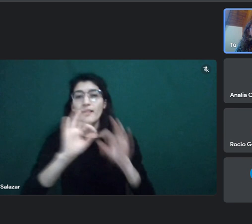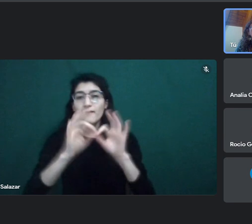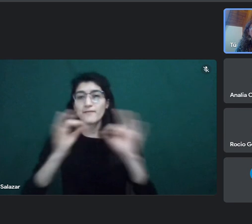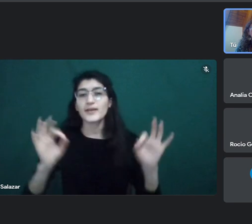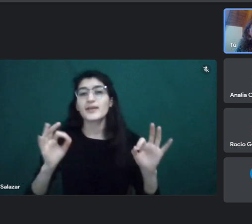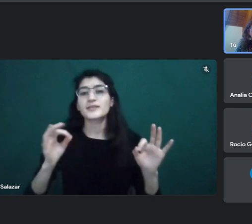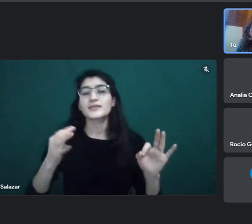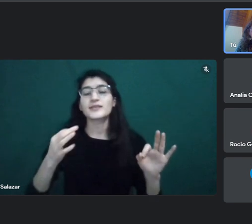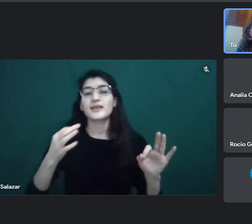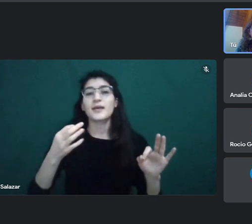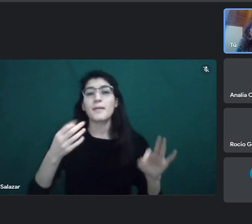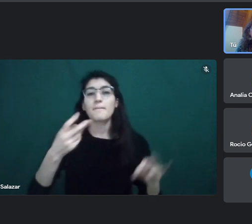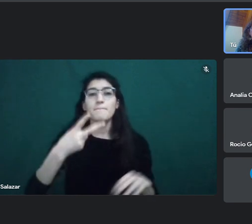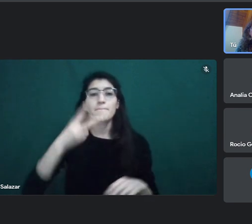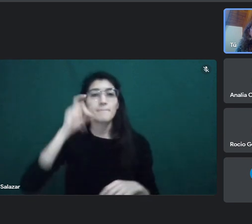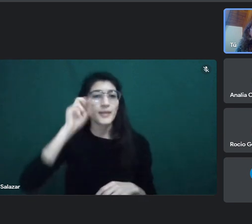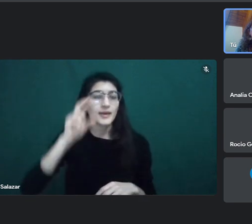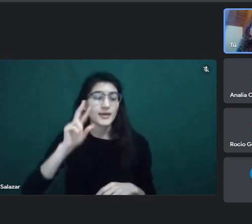el verbo principal.